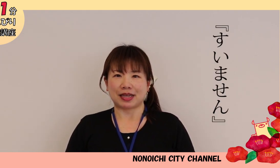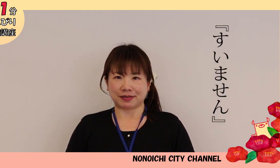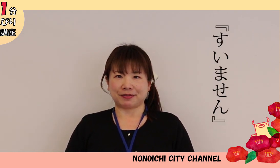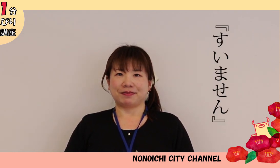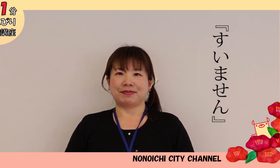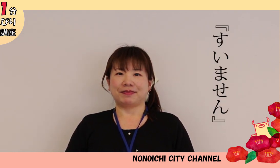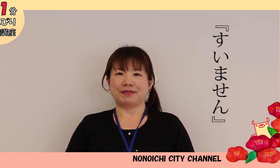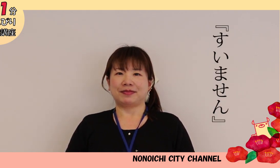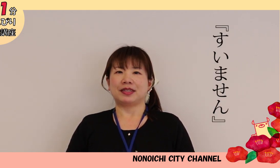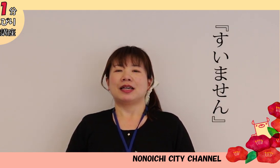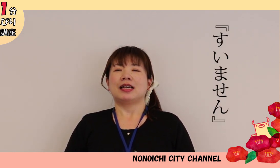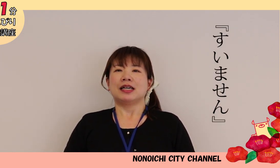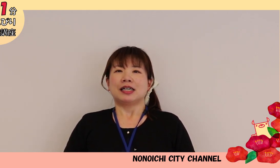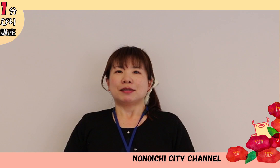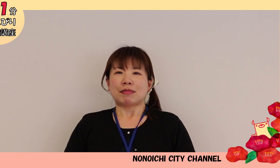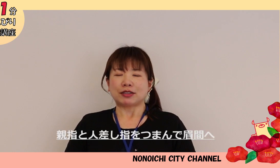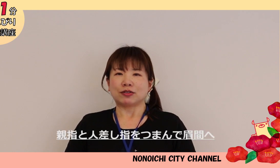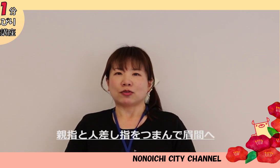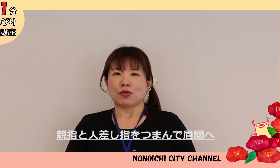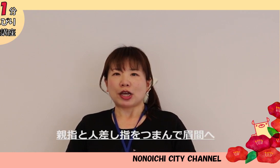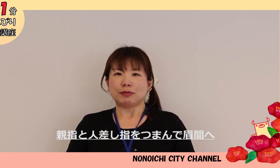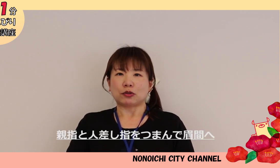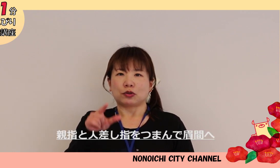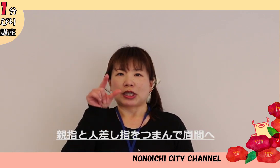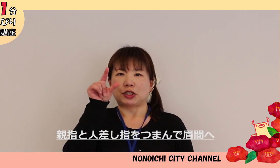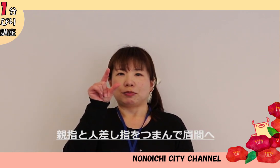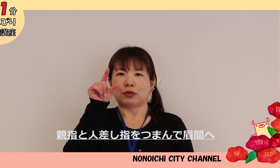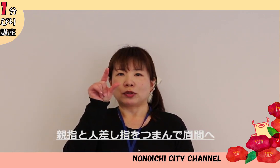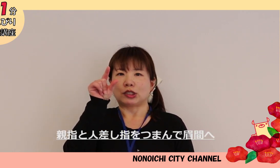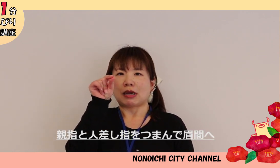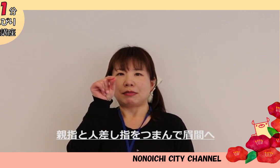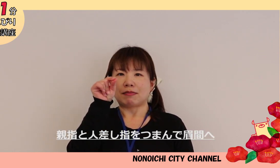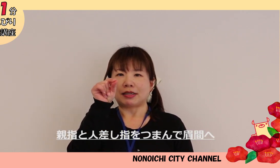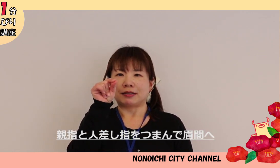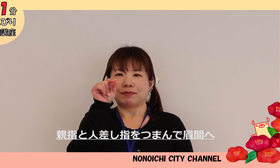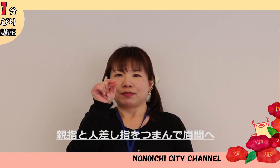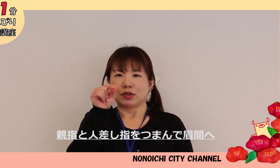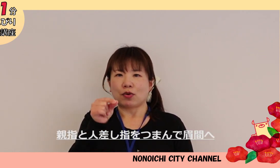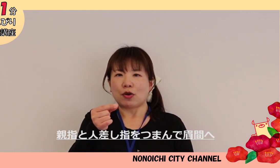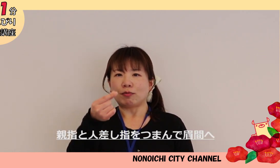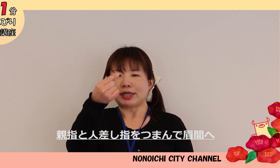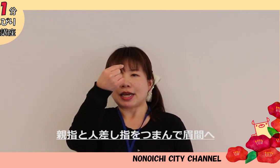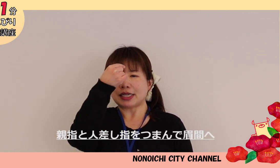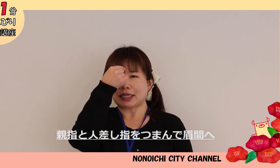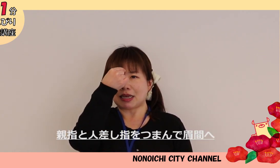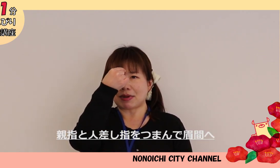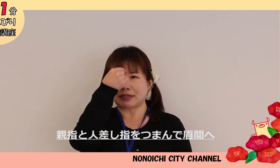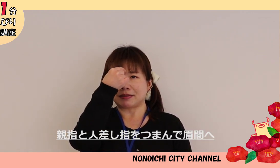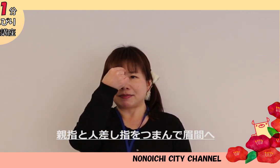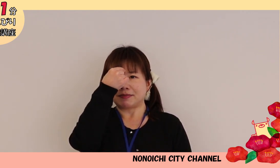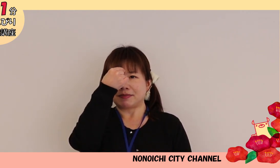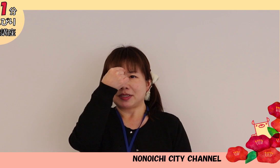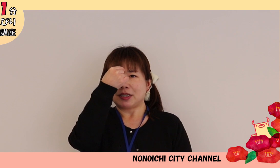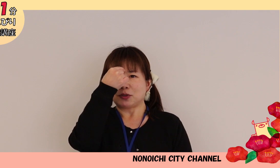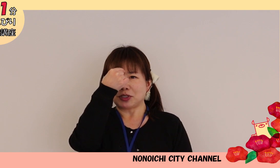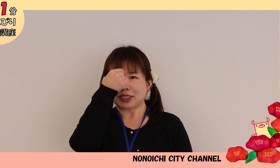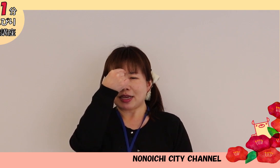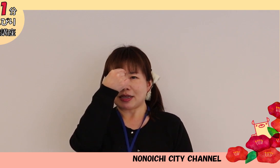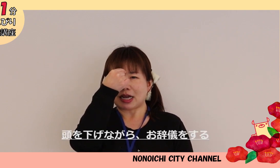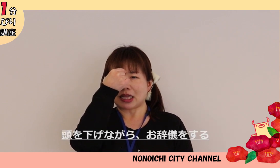。まず親指と人差し指をつまみます。これを眉間に当てます。そして頭